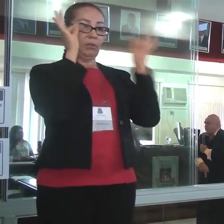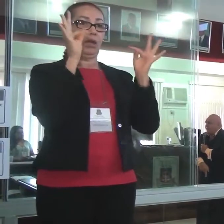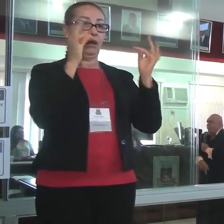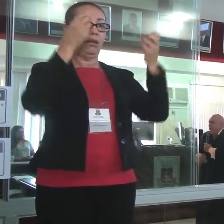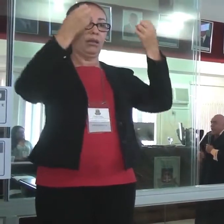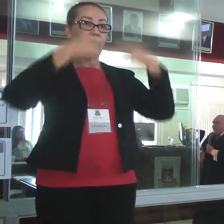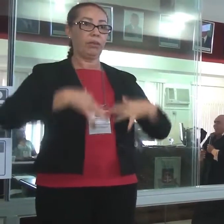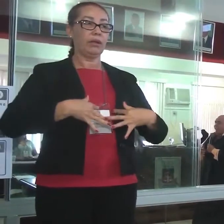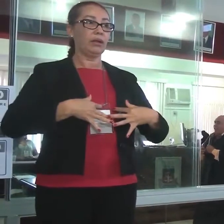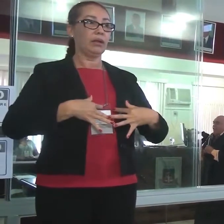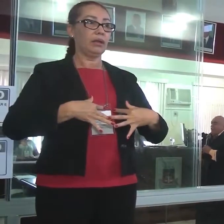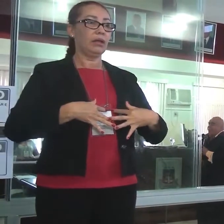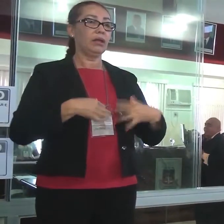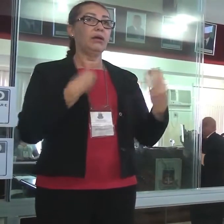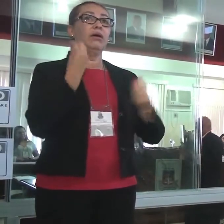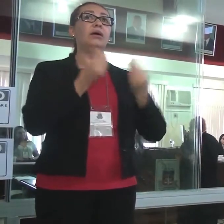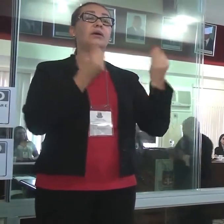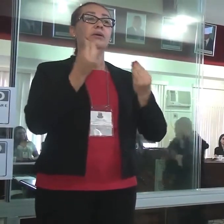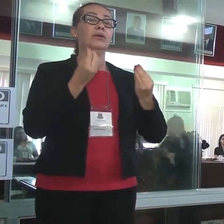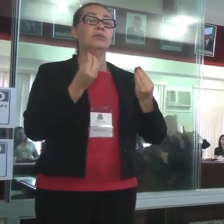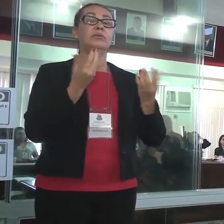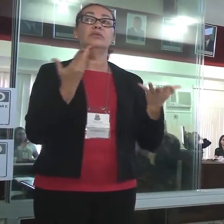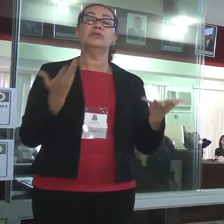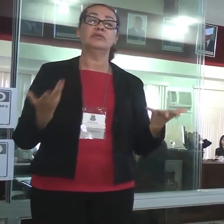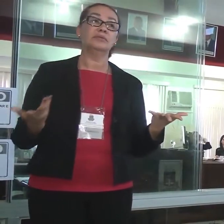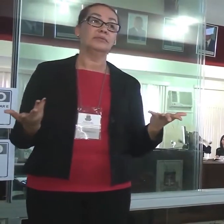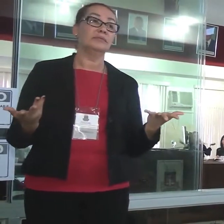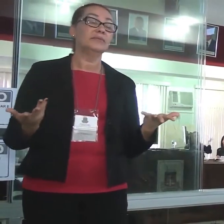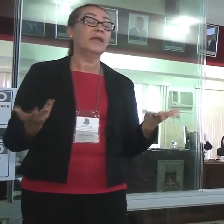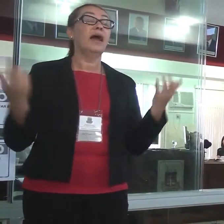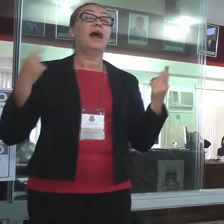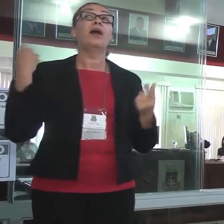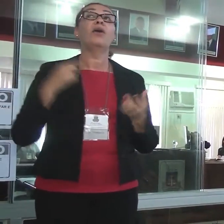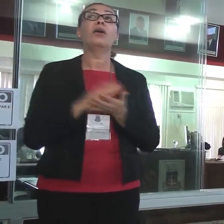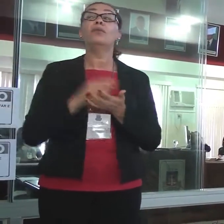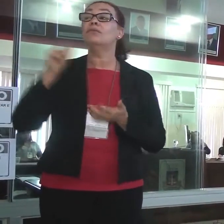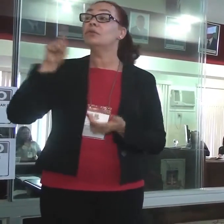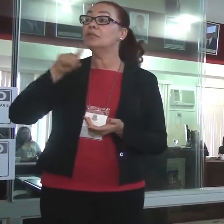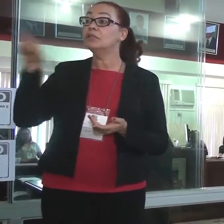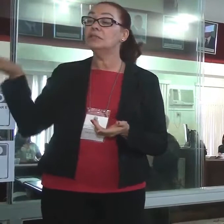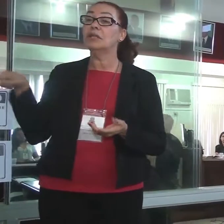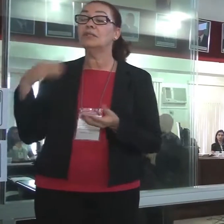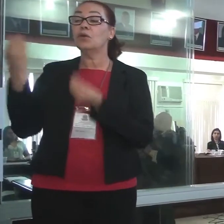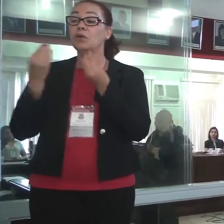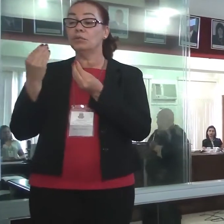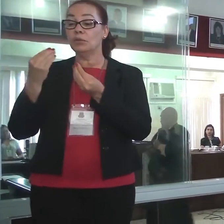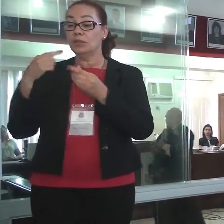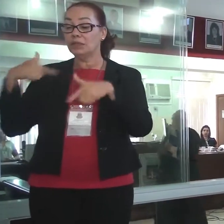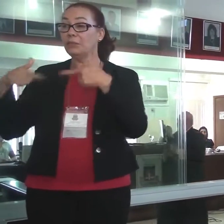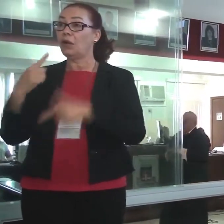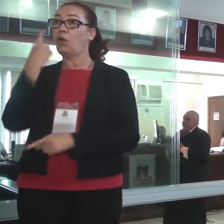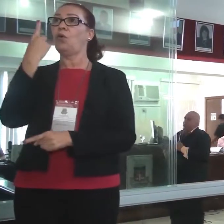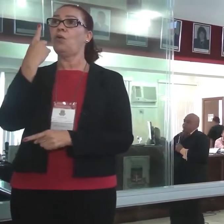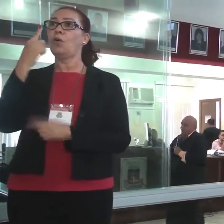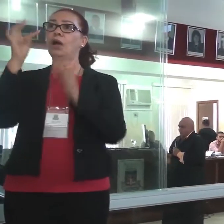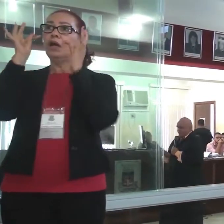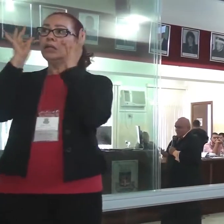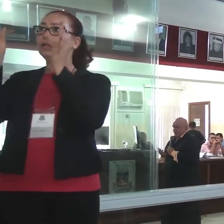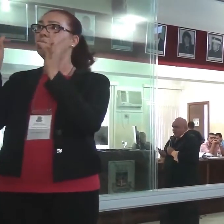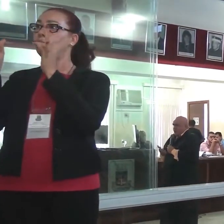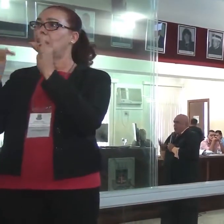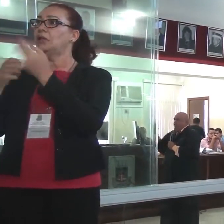testemunho. Aí, vossas excelências vão trabalhar no processo com um testemunho só, de